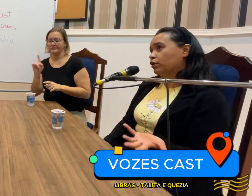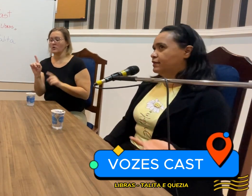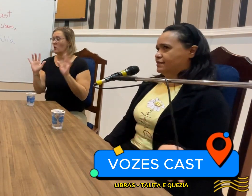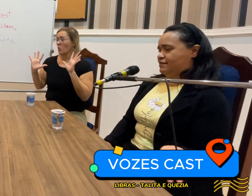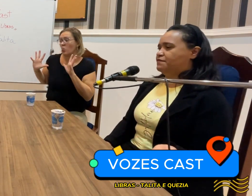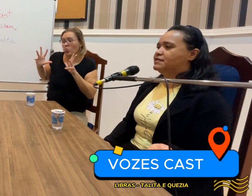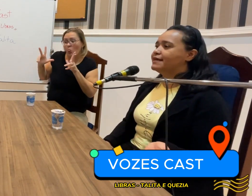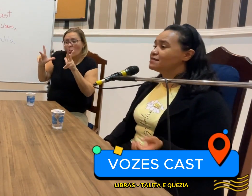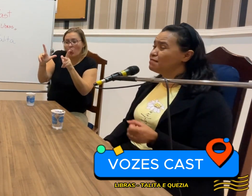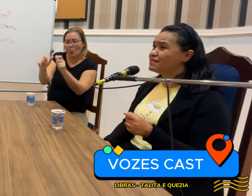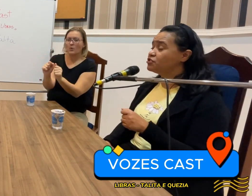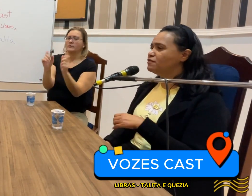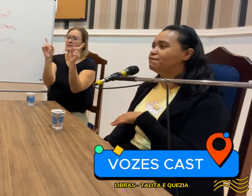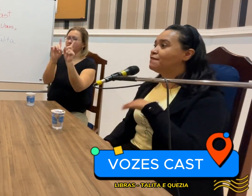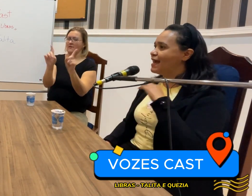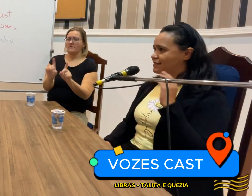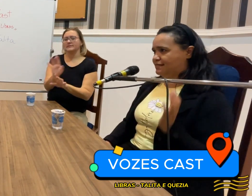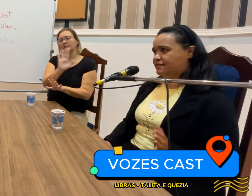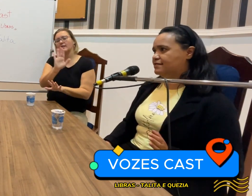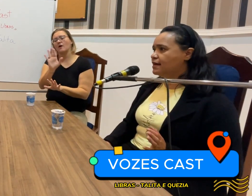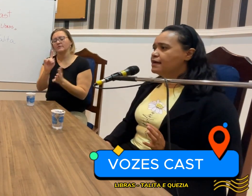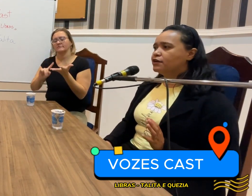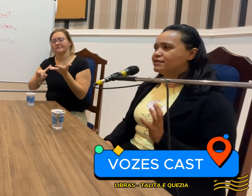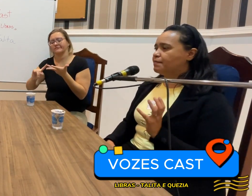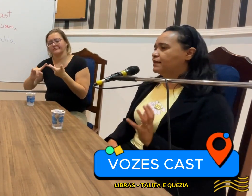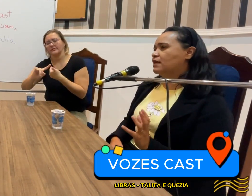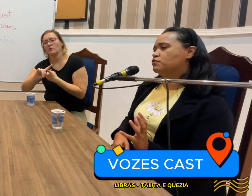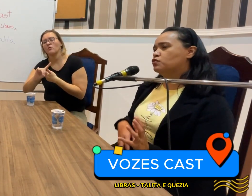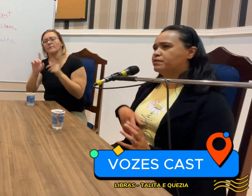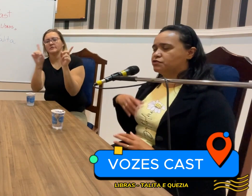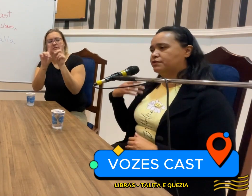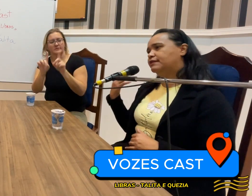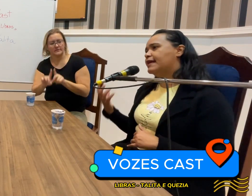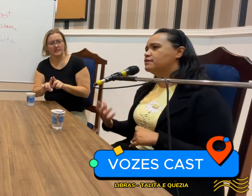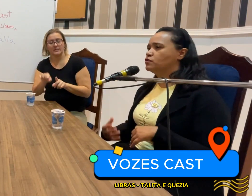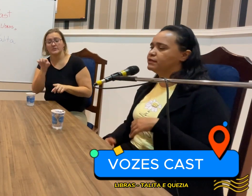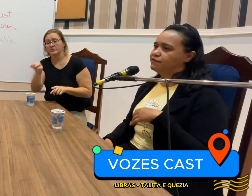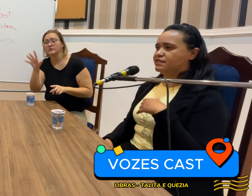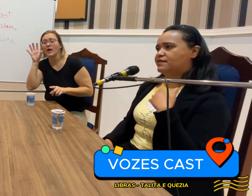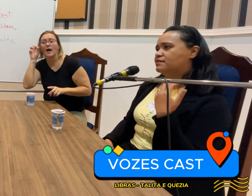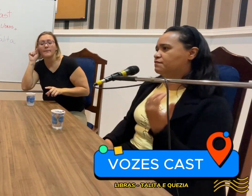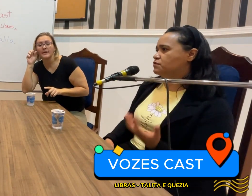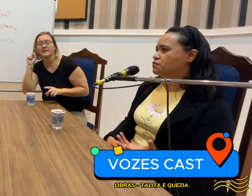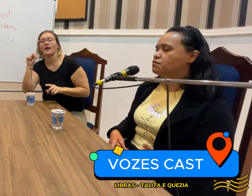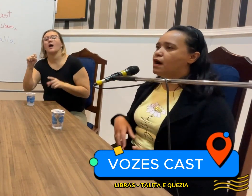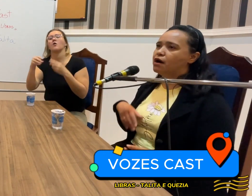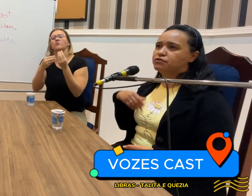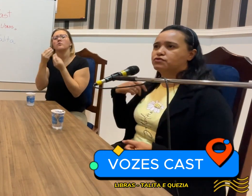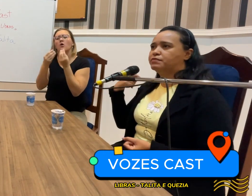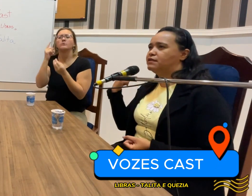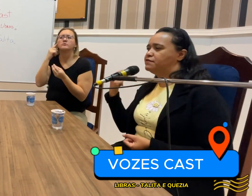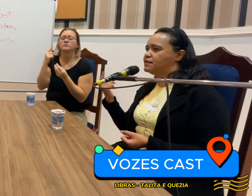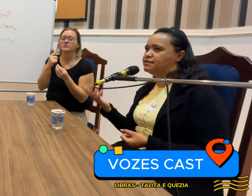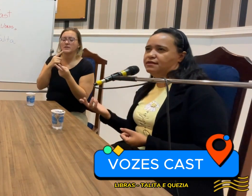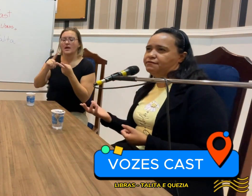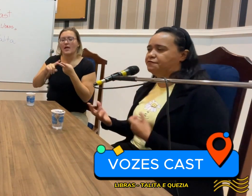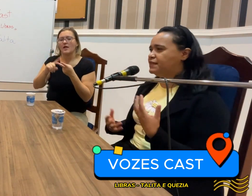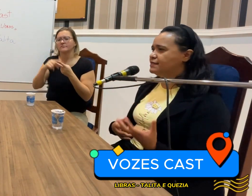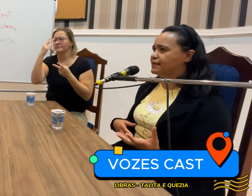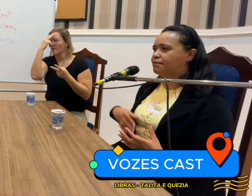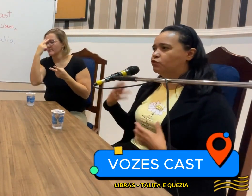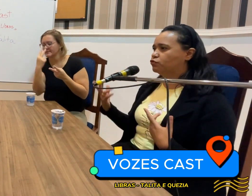dizer todas as deficiências, mas diversas. Nós aprendemos sobre surdez, sobre deficiência visual, sobre